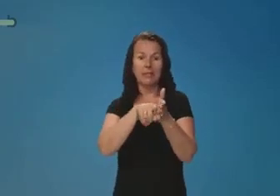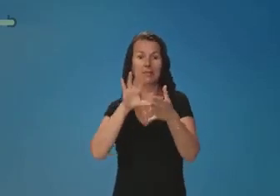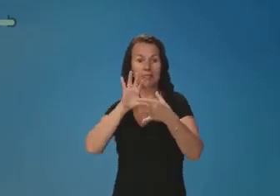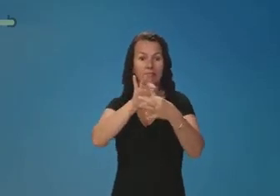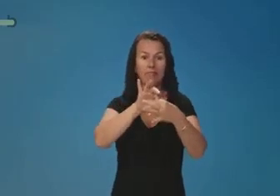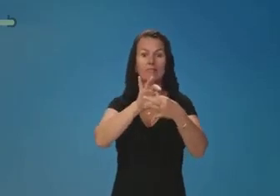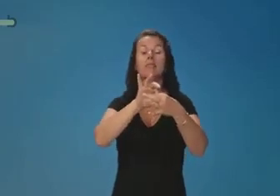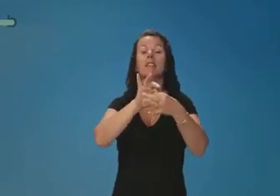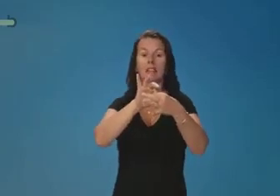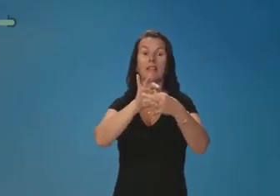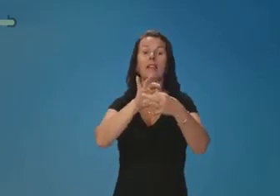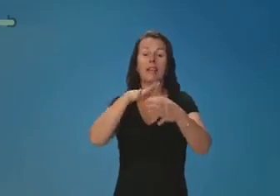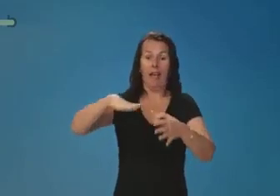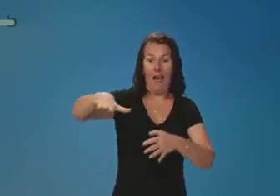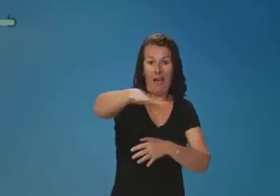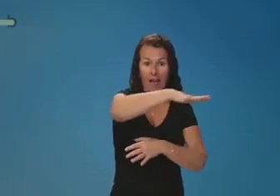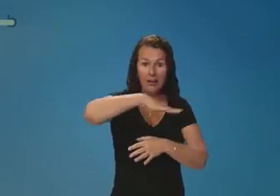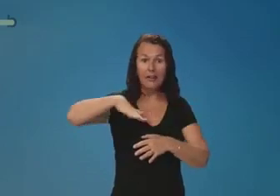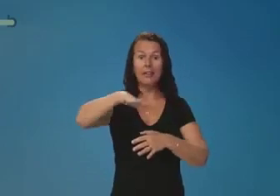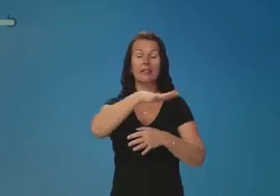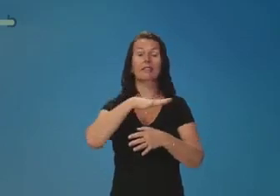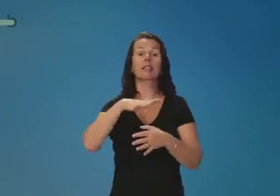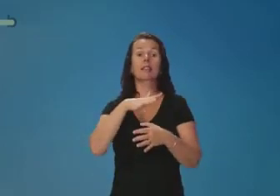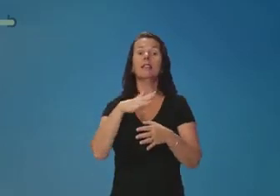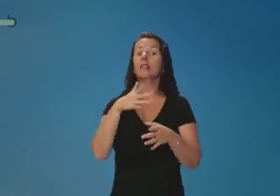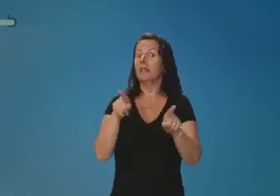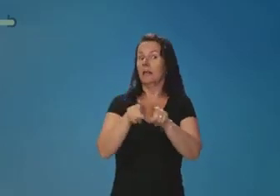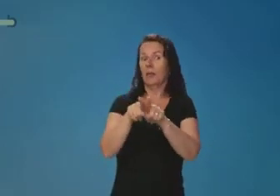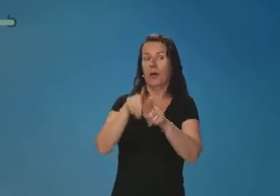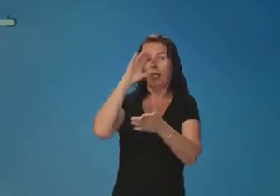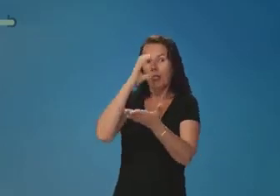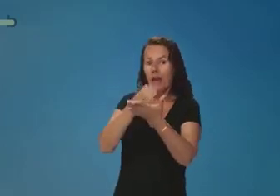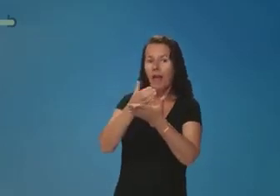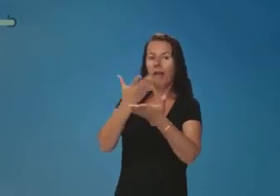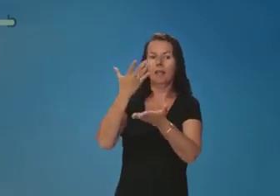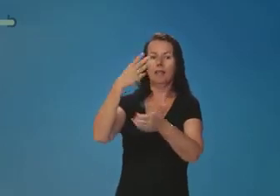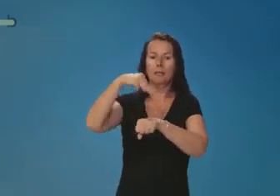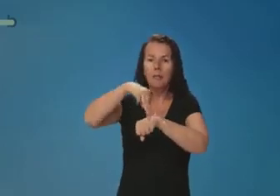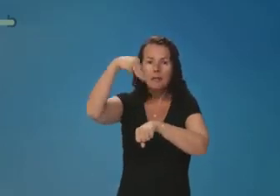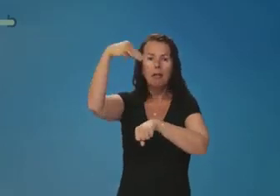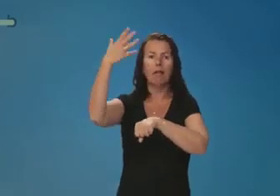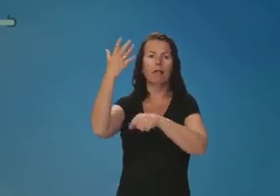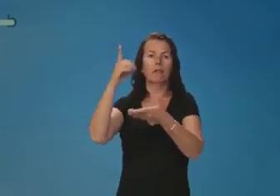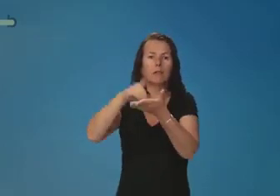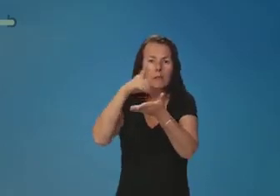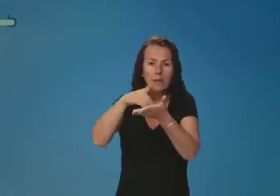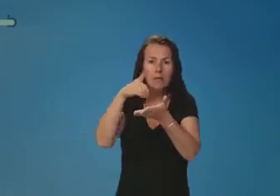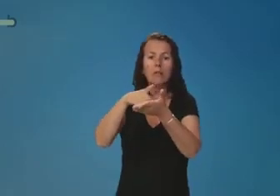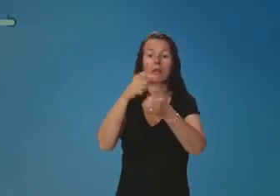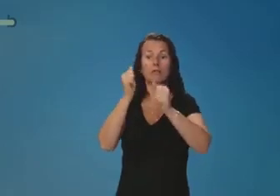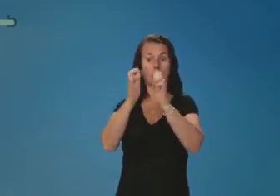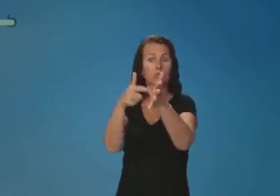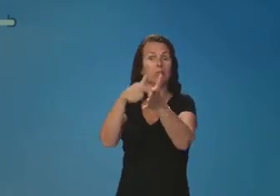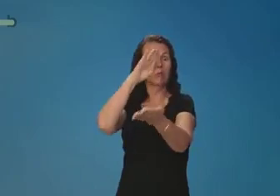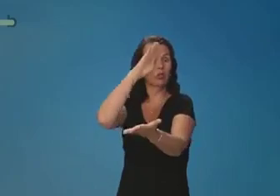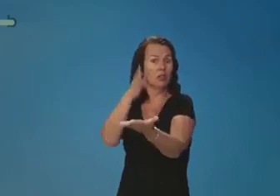conhecimento, é preciso continuar a publicar dissertações, teses, artigos de pesquisa diretamente em